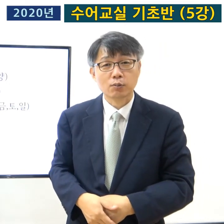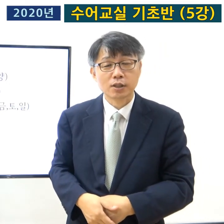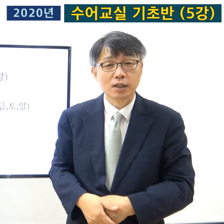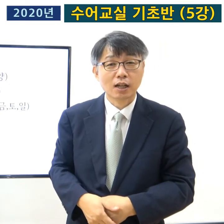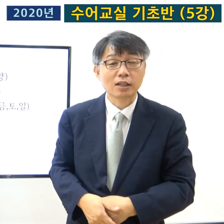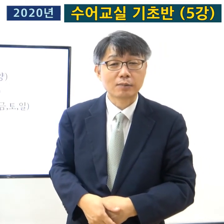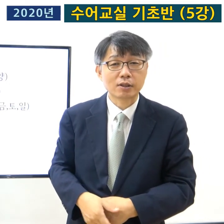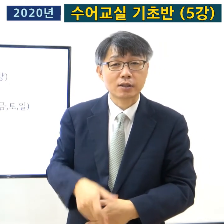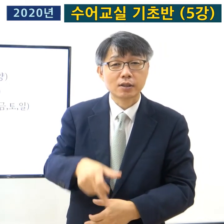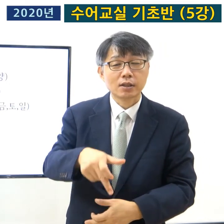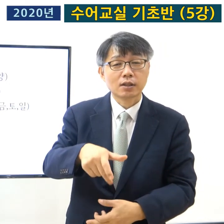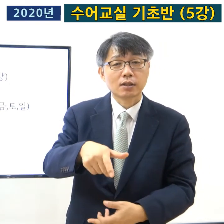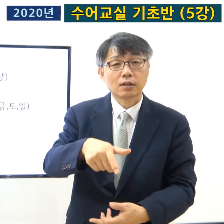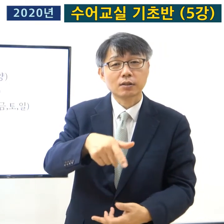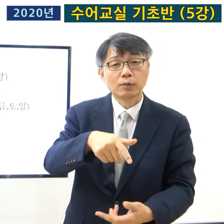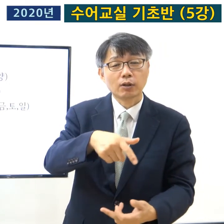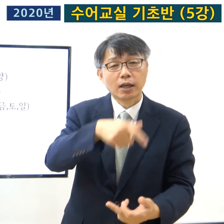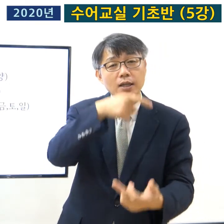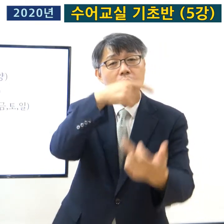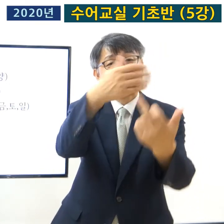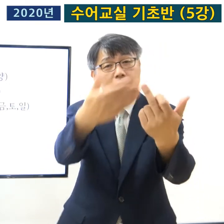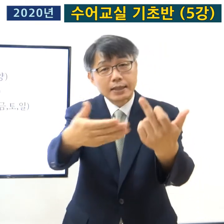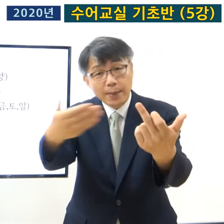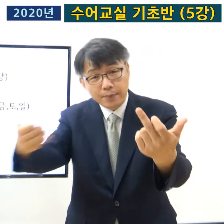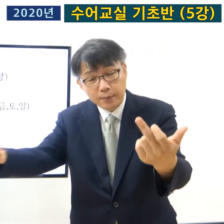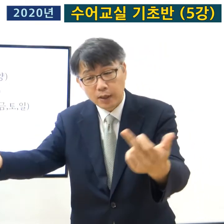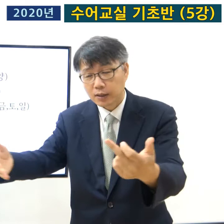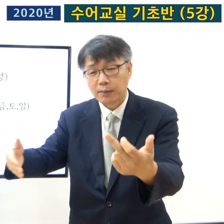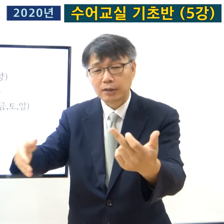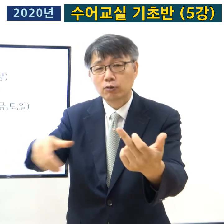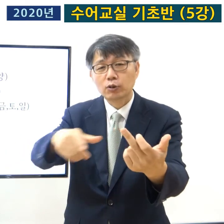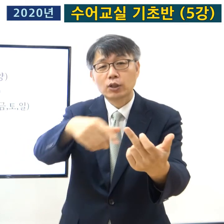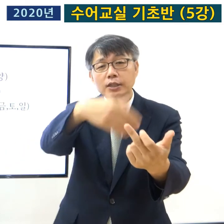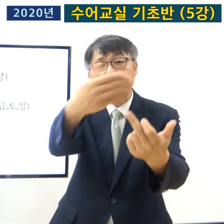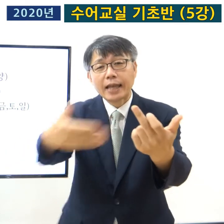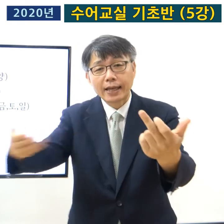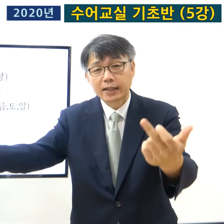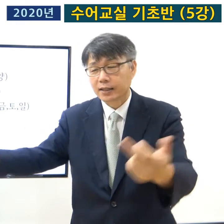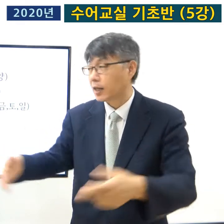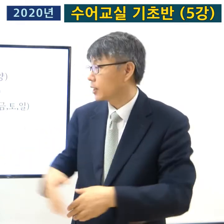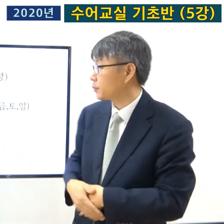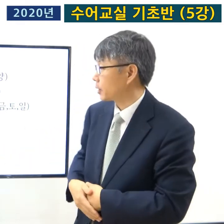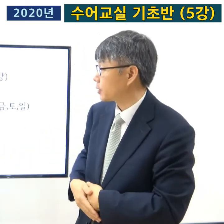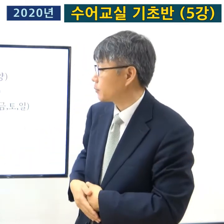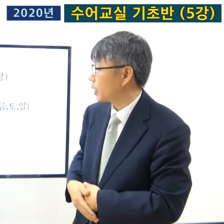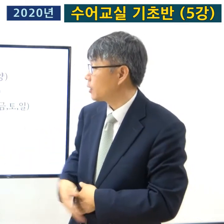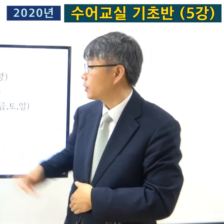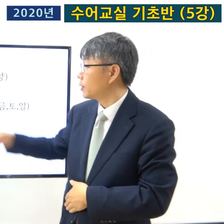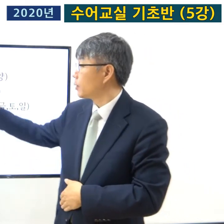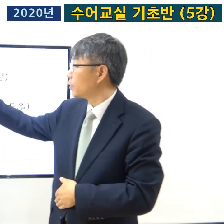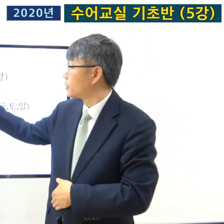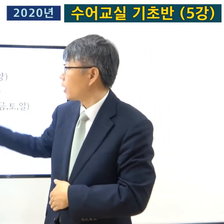조금씩 흘러넘치는 거는 뭐 이렇게 샘이 아니고 시내 이렇게 생각하시면 되겠습니다. 자,